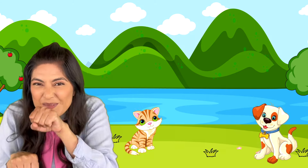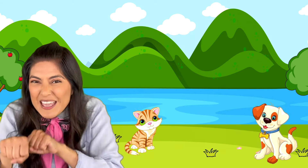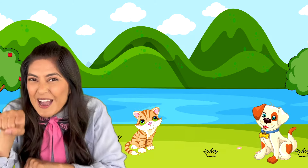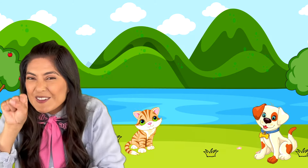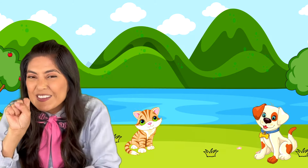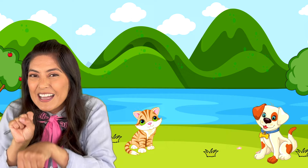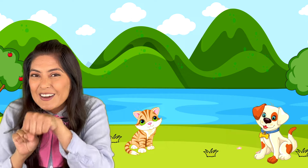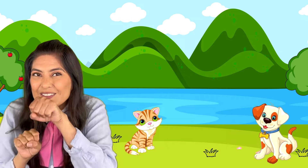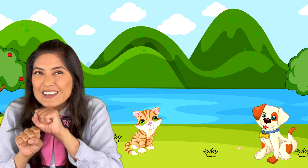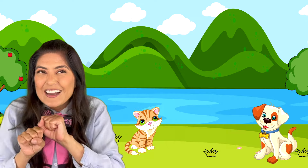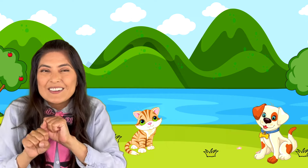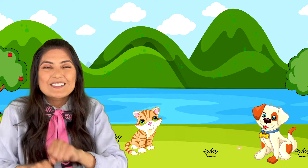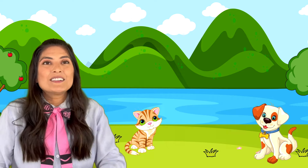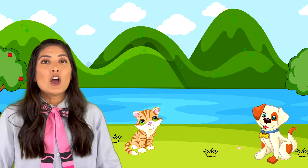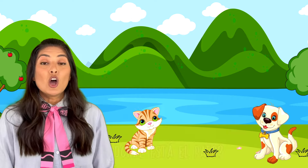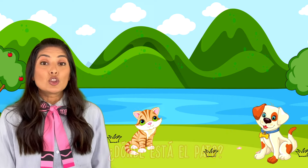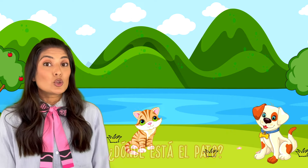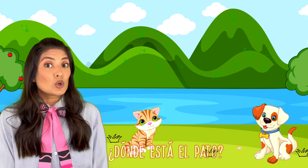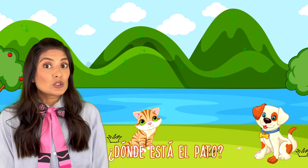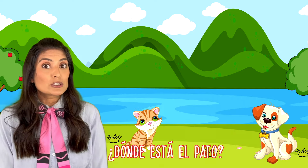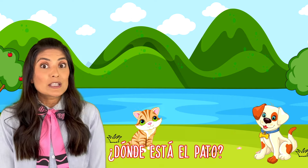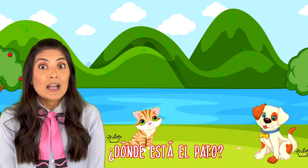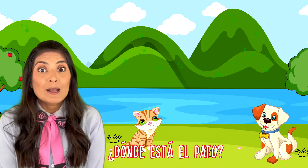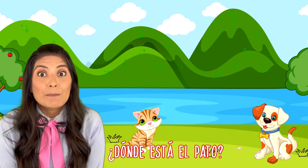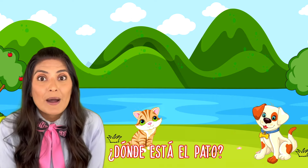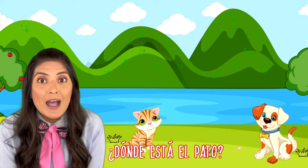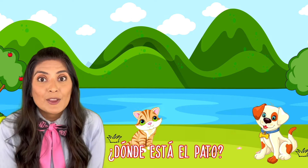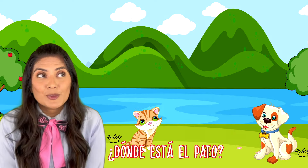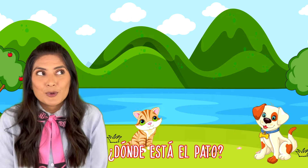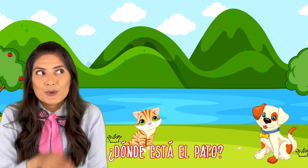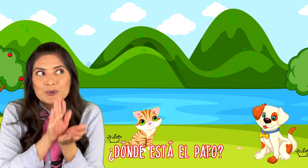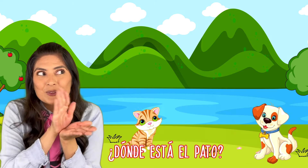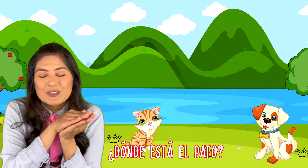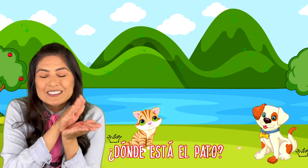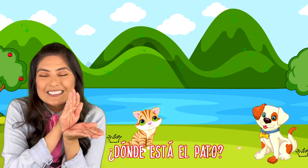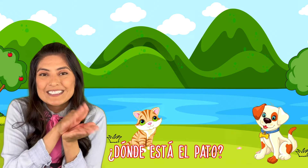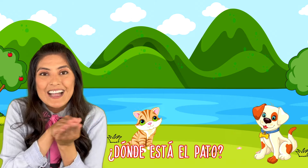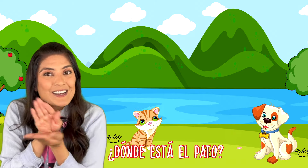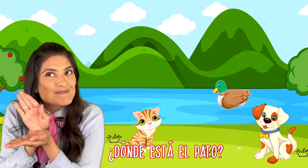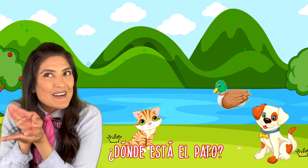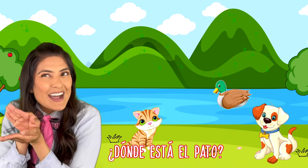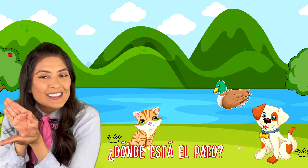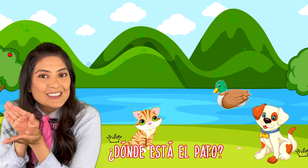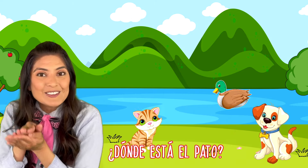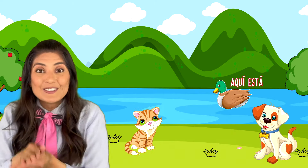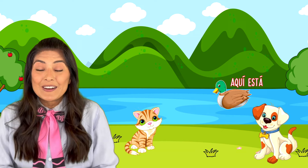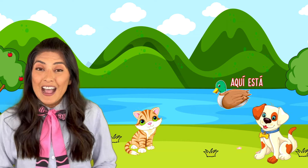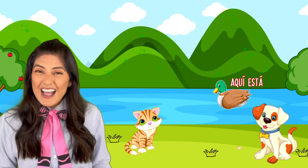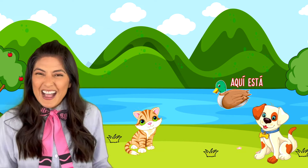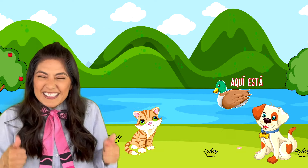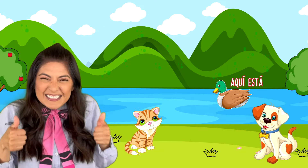miau, miau, miau. ¿Dónde está el pato? ¿Dónde está el pato? Aquí